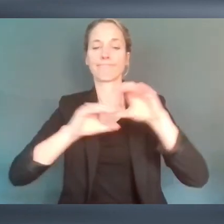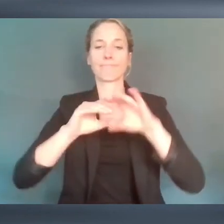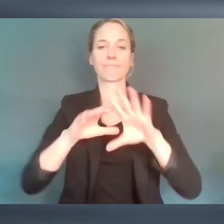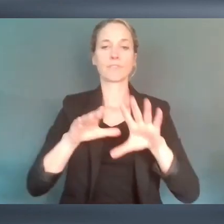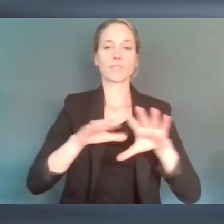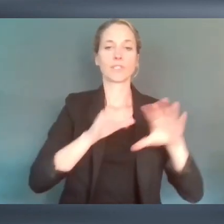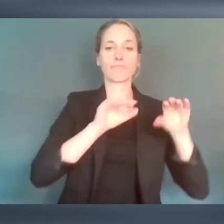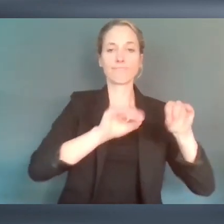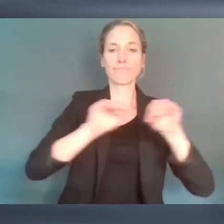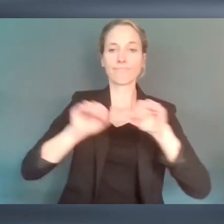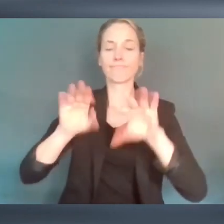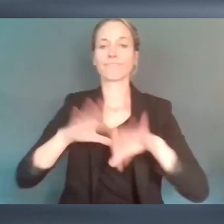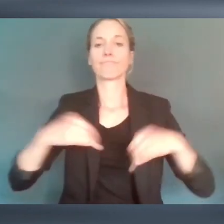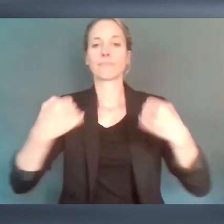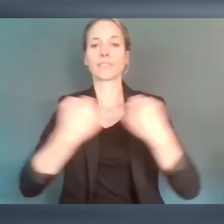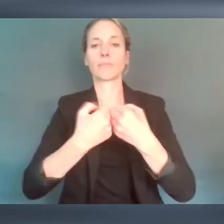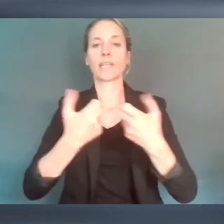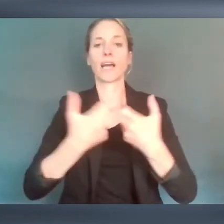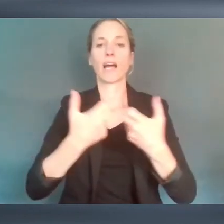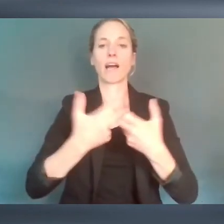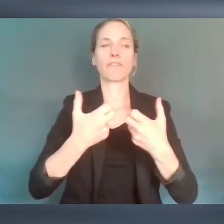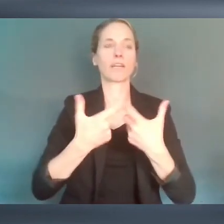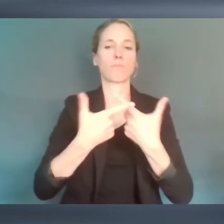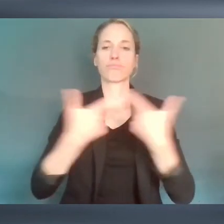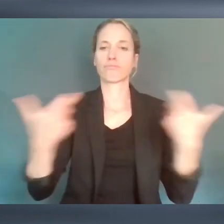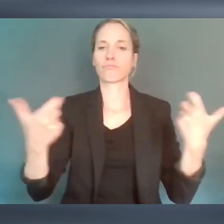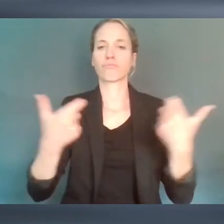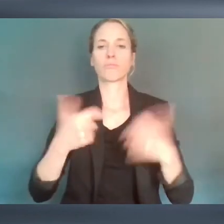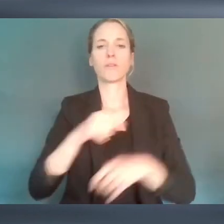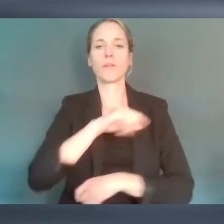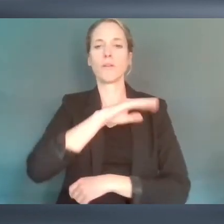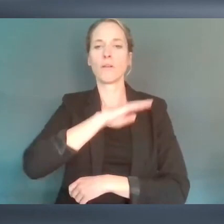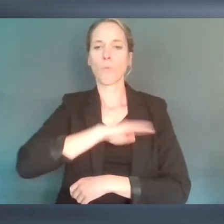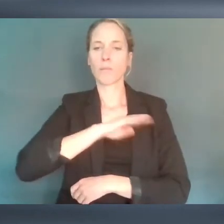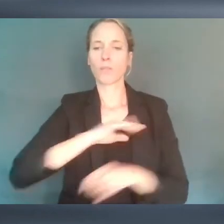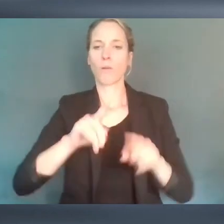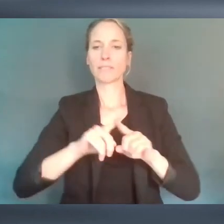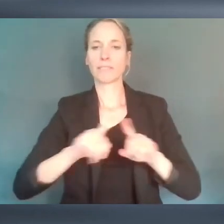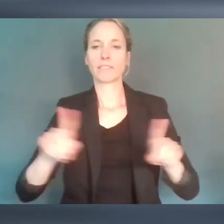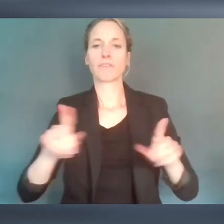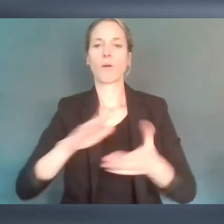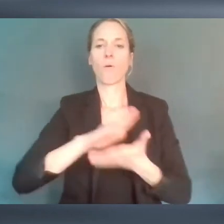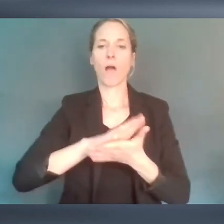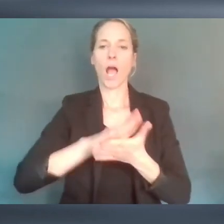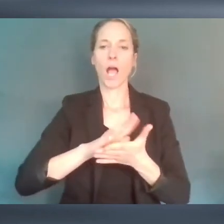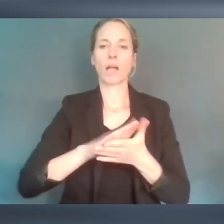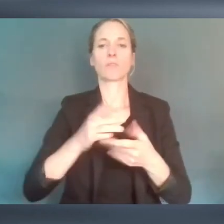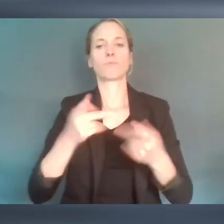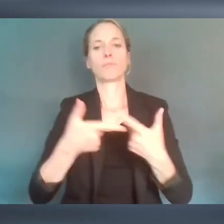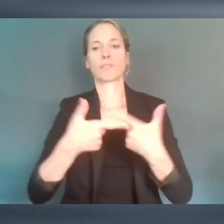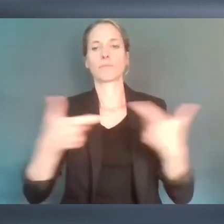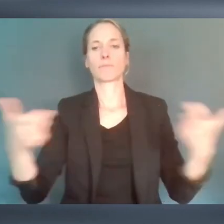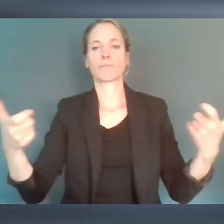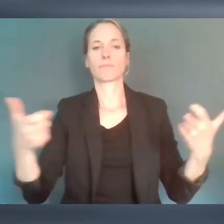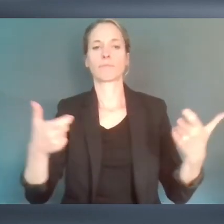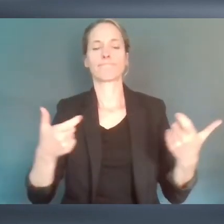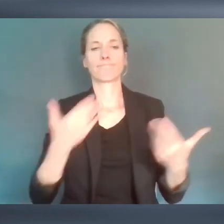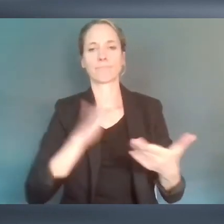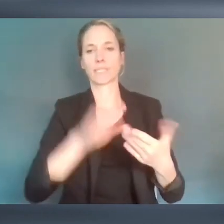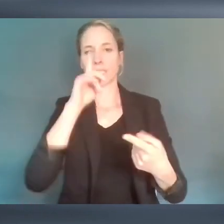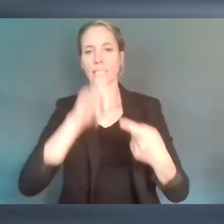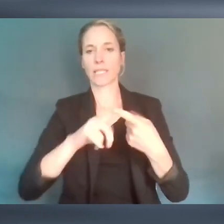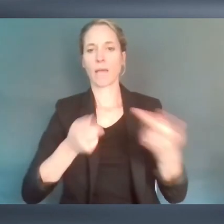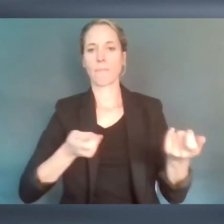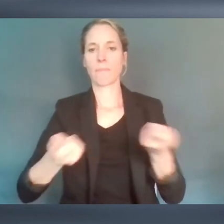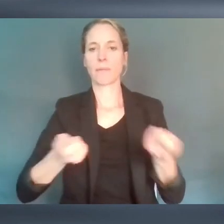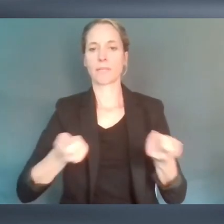des genres, des expériences professionnelles différentes. On voit bien que cela se prête finalement au management.